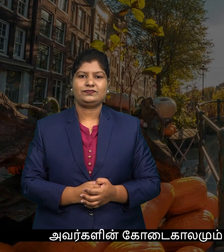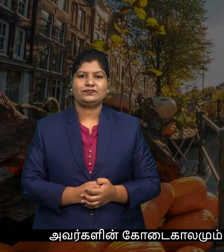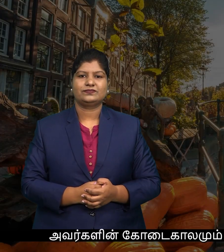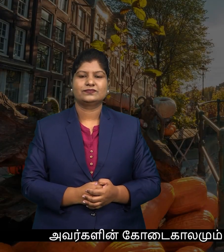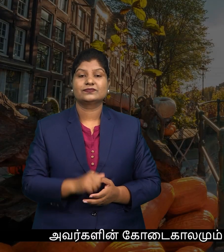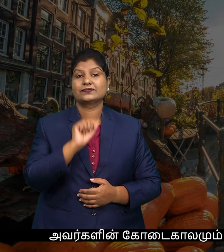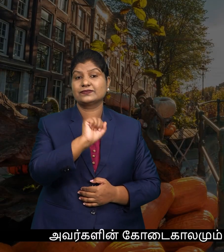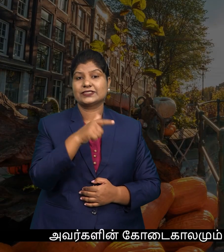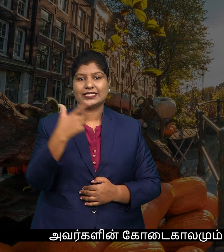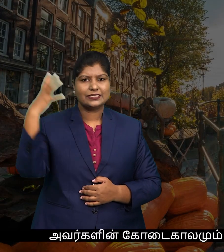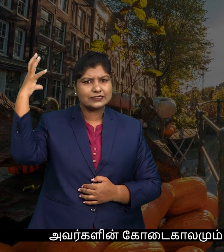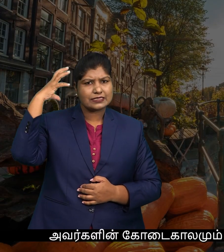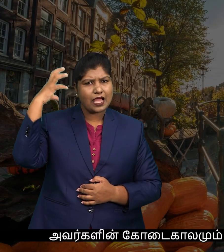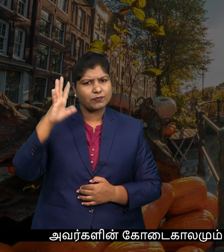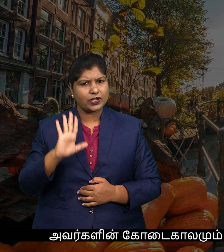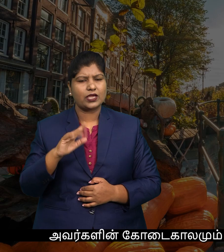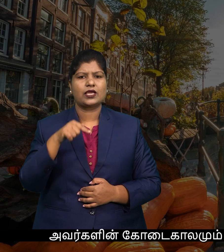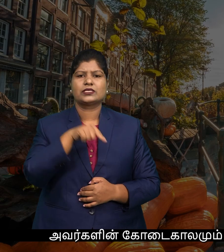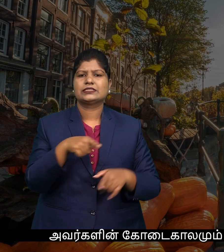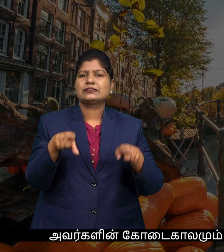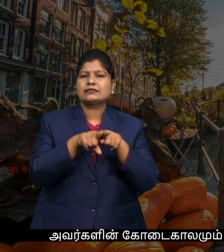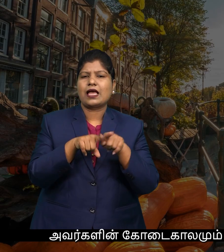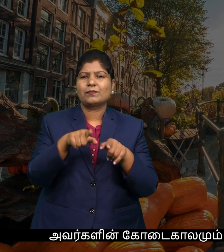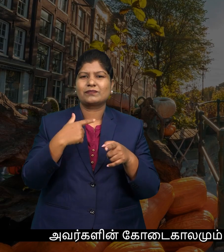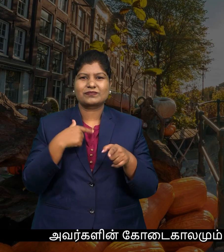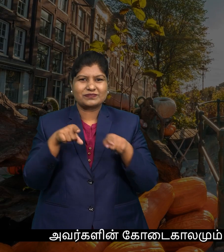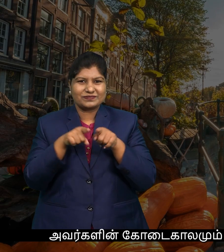அவர்களின் கோடை காலமும் நம்மை போல சூடாக இருக்காது.